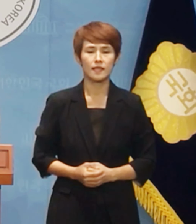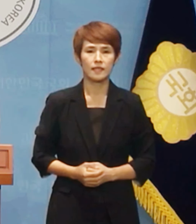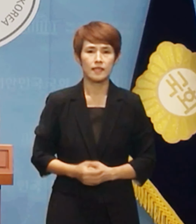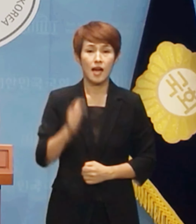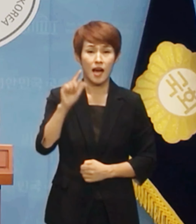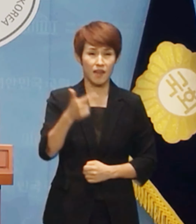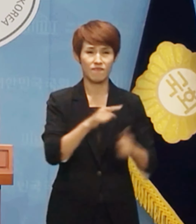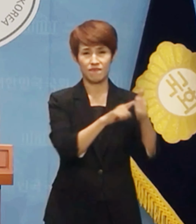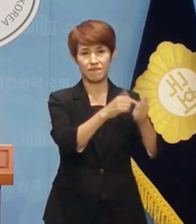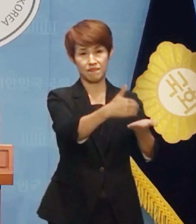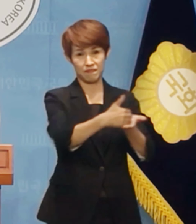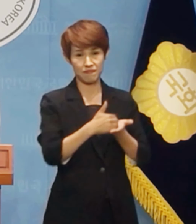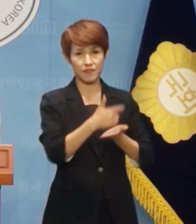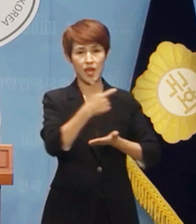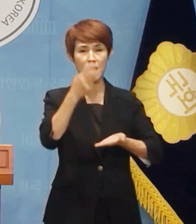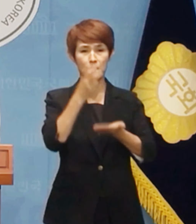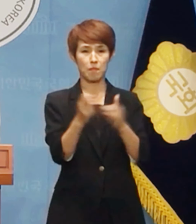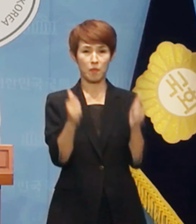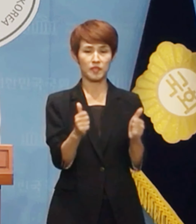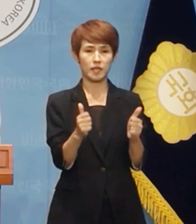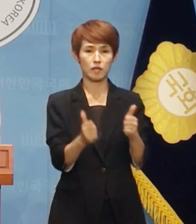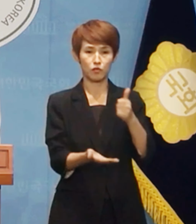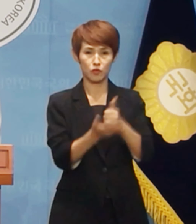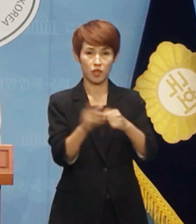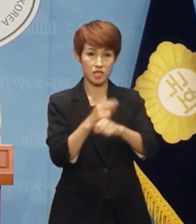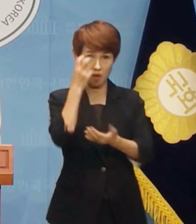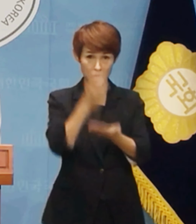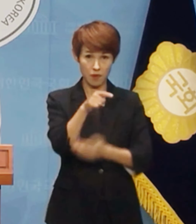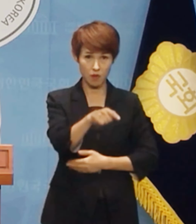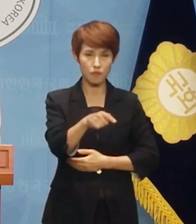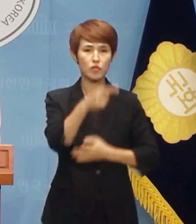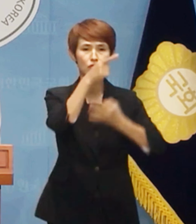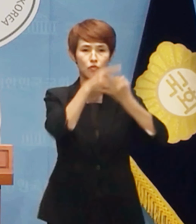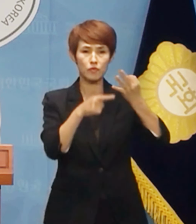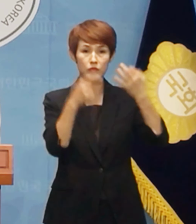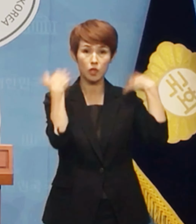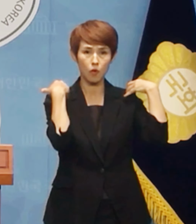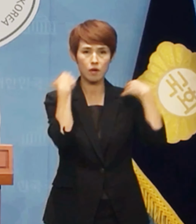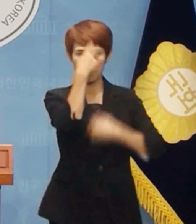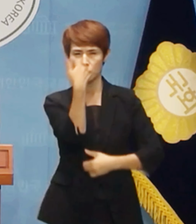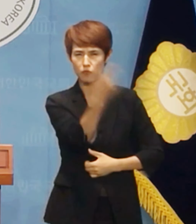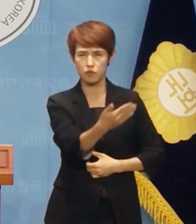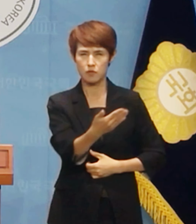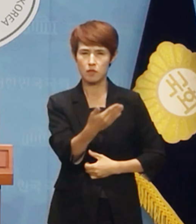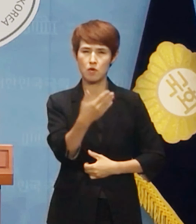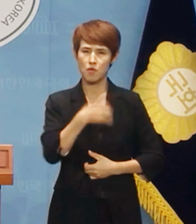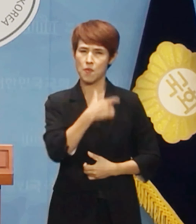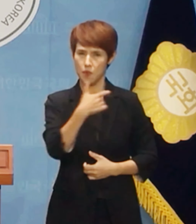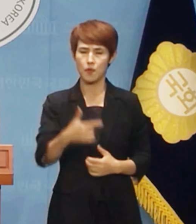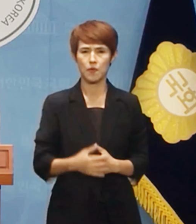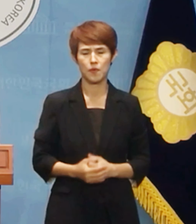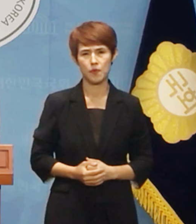한동훈 대표가 제안한 대법원장 추천 특검도 윤석열 정권에 면죄부를 주는 특검이 될 우려가 크기는